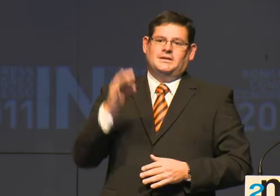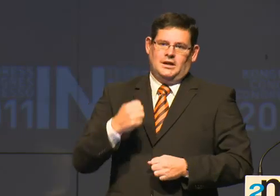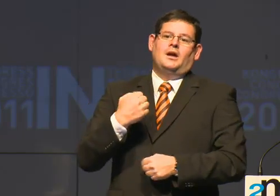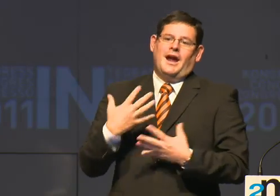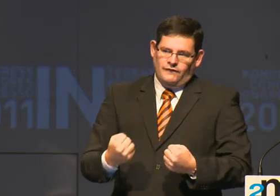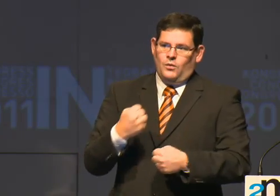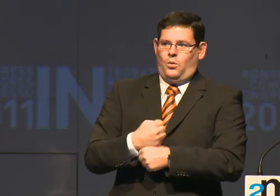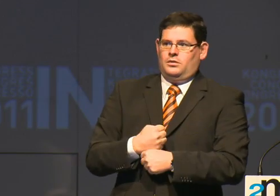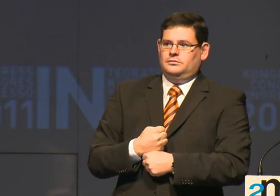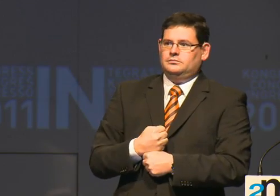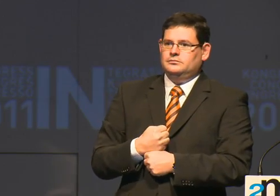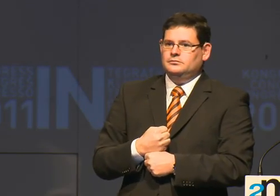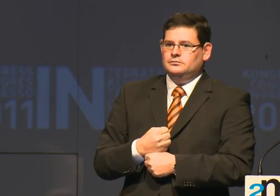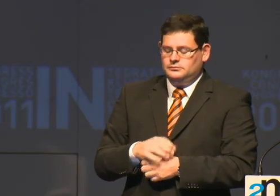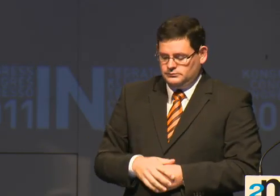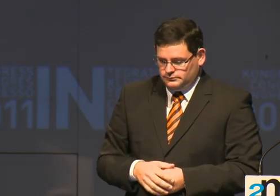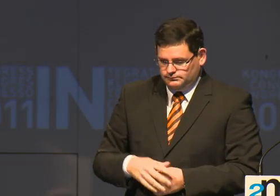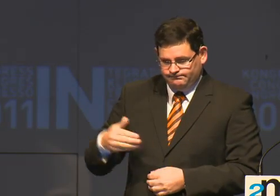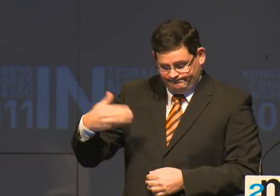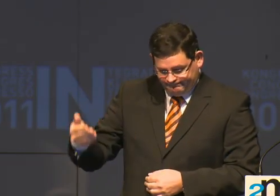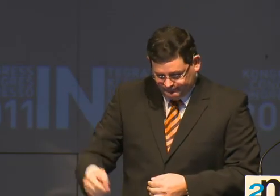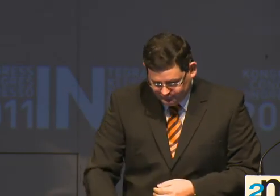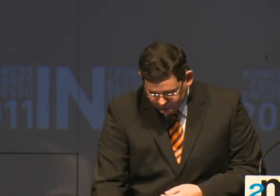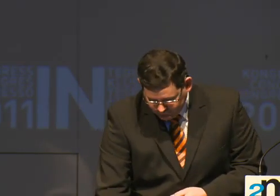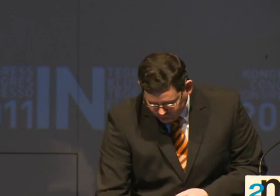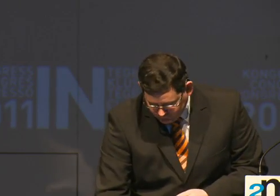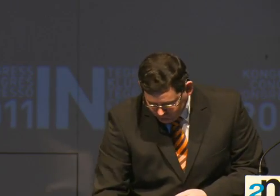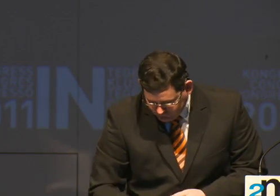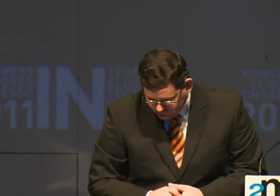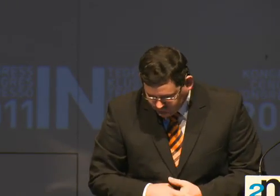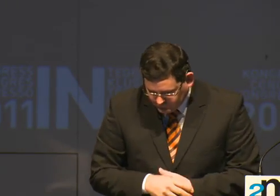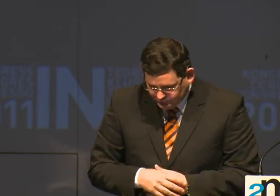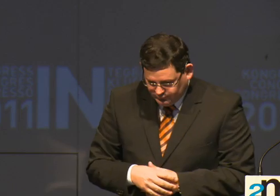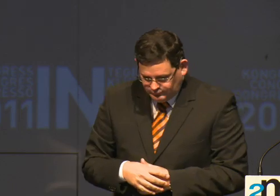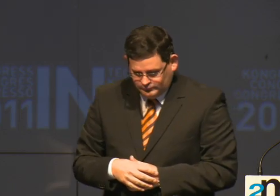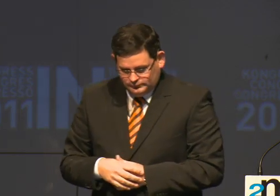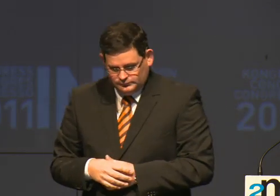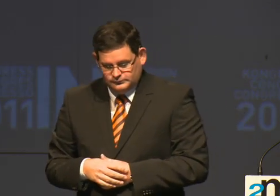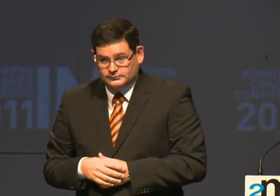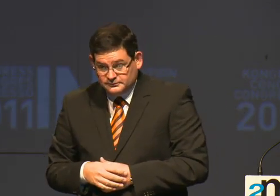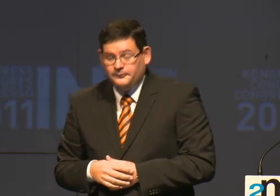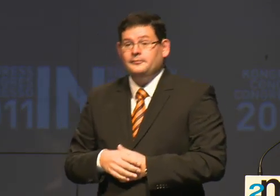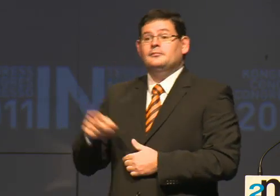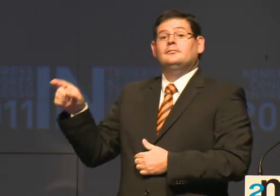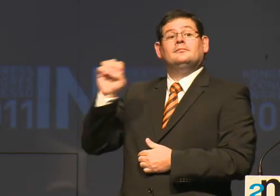si on fait un calcul, il y a 64% dans cette tranche d'âge qui ont un emploi.